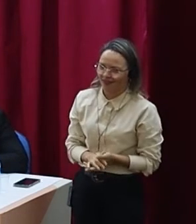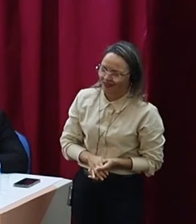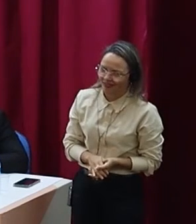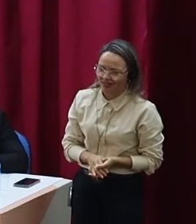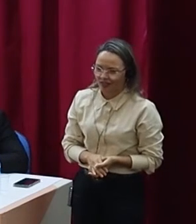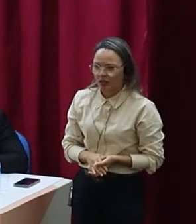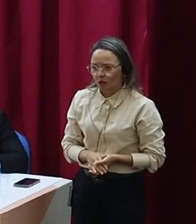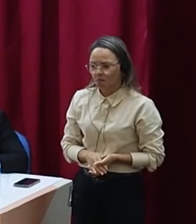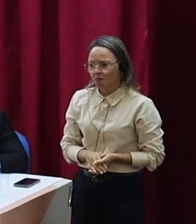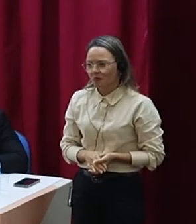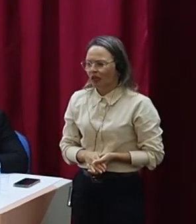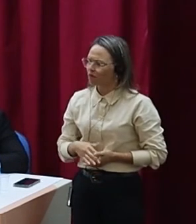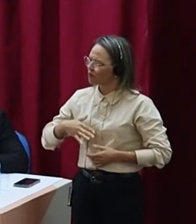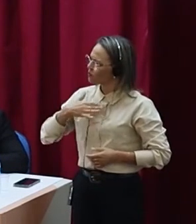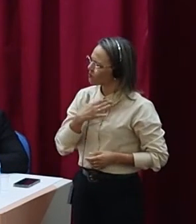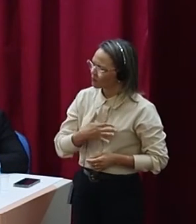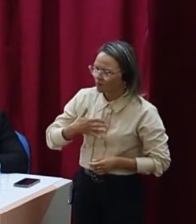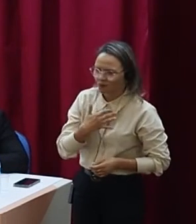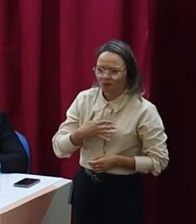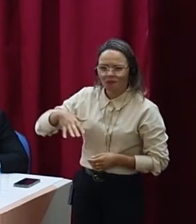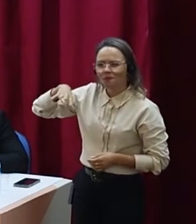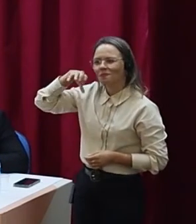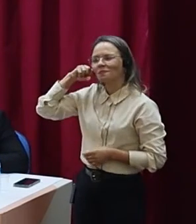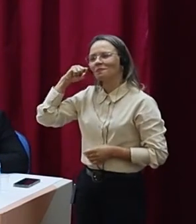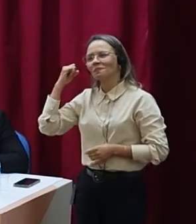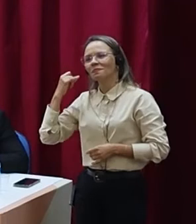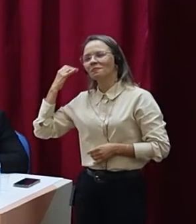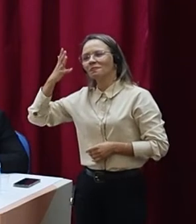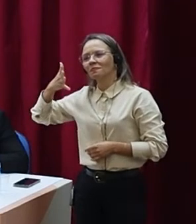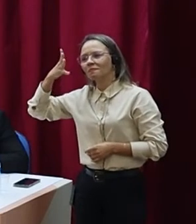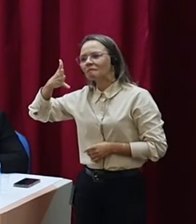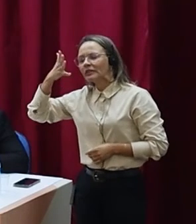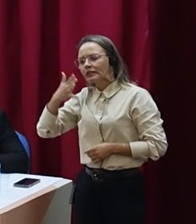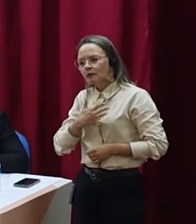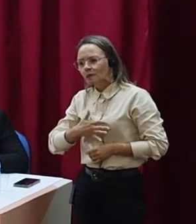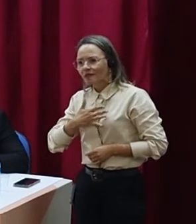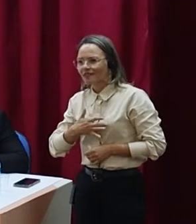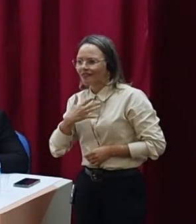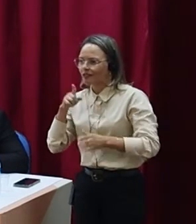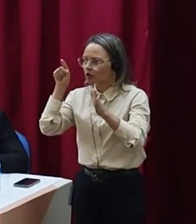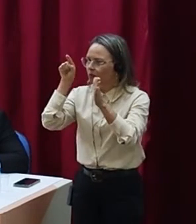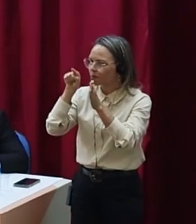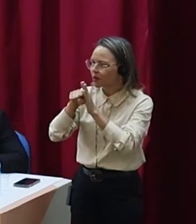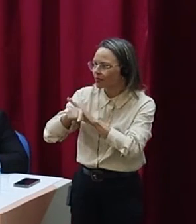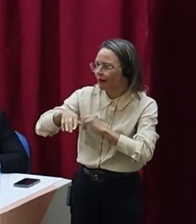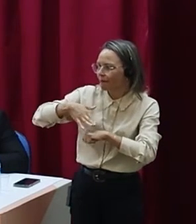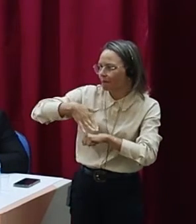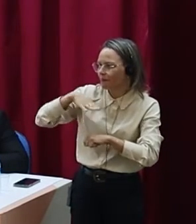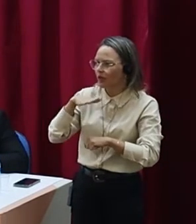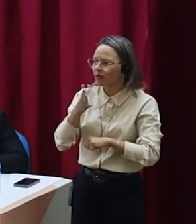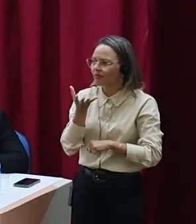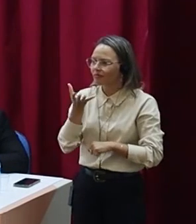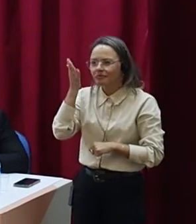Fue un gusto escucharle de verdad y me gustaría saber un poco más de lo